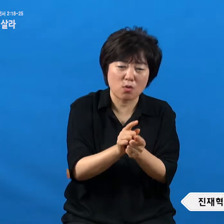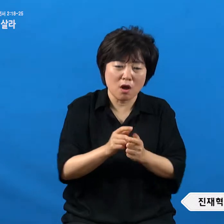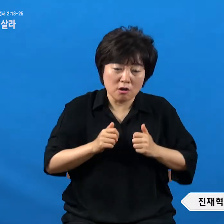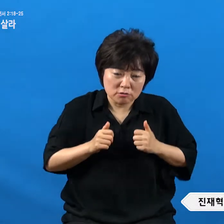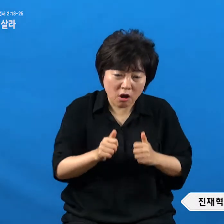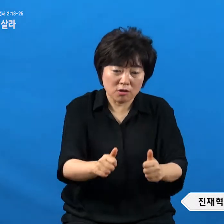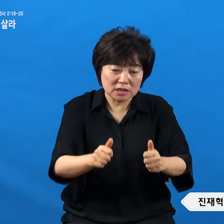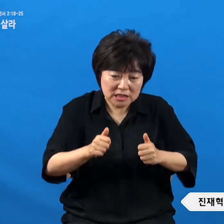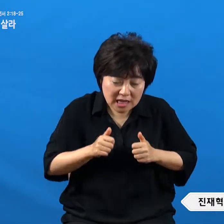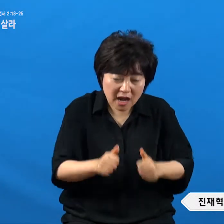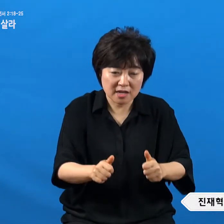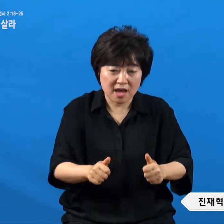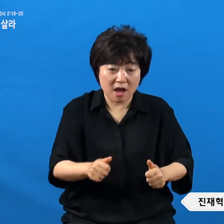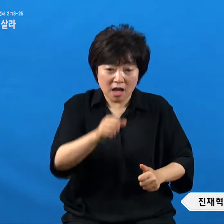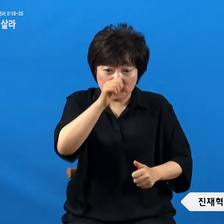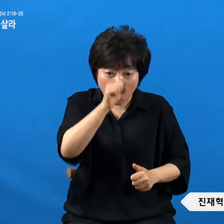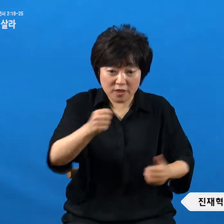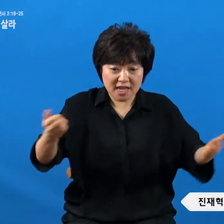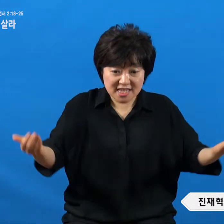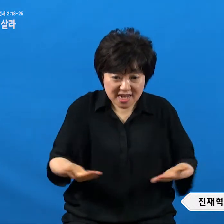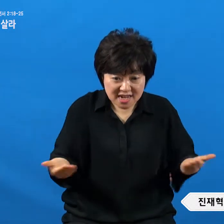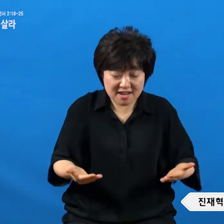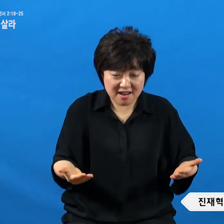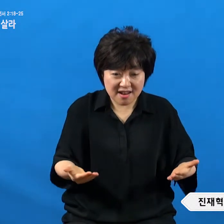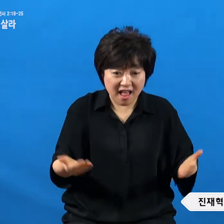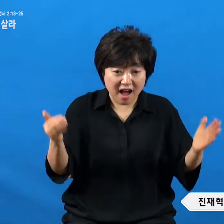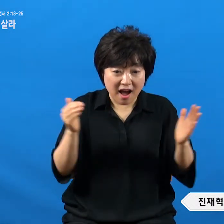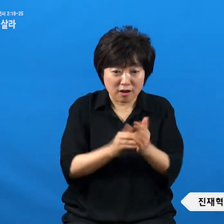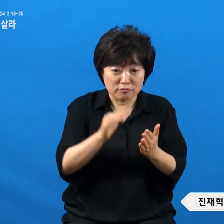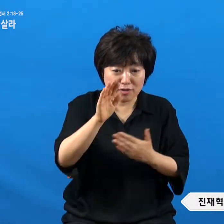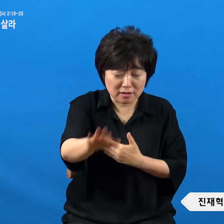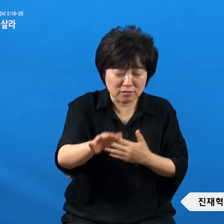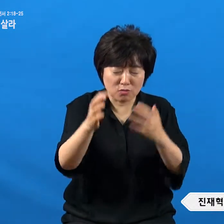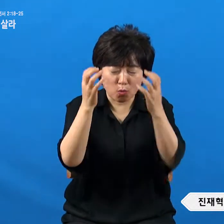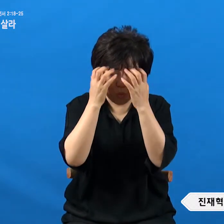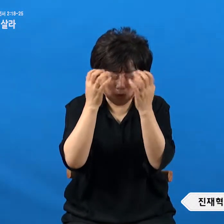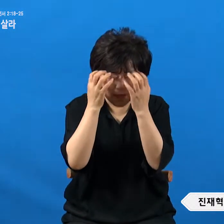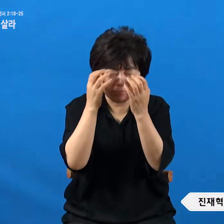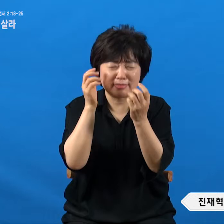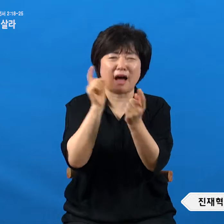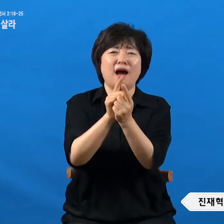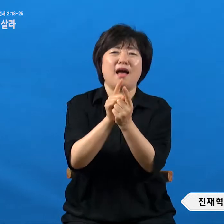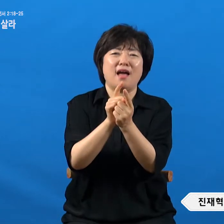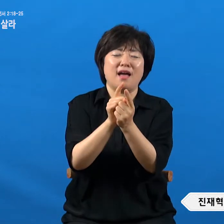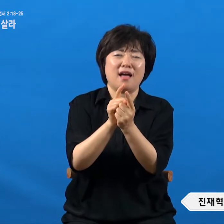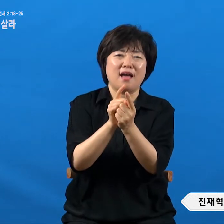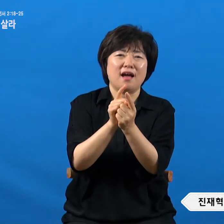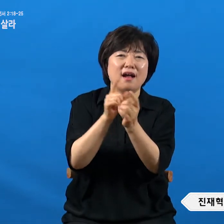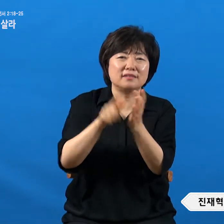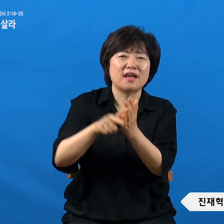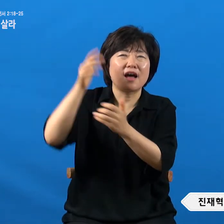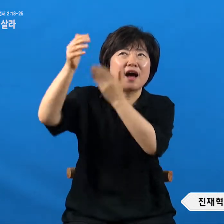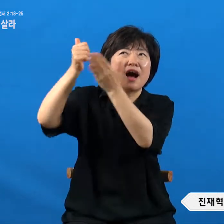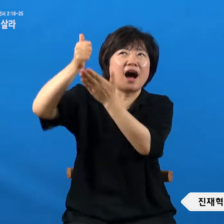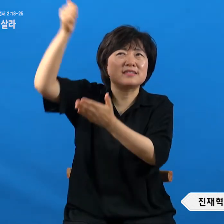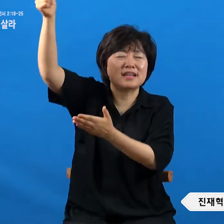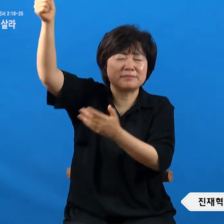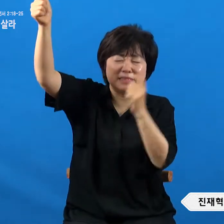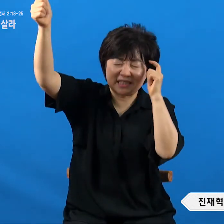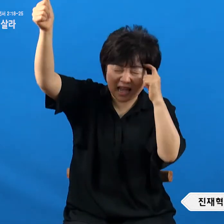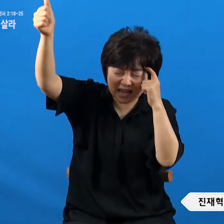성실하고 최선을 다하는 선을 행함에도 고난을 당하고 있는가? 그렇다면 하나님을